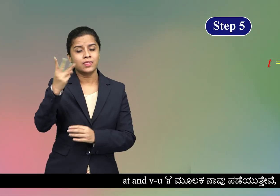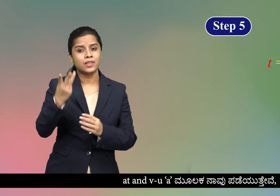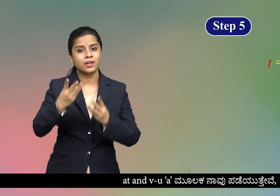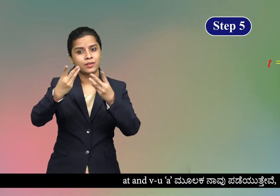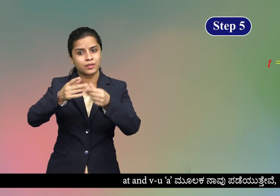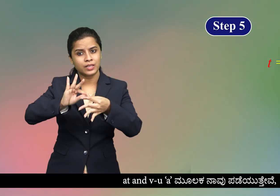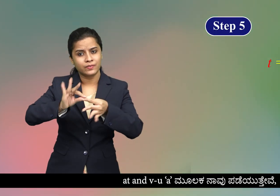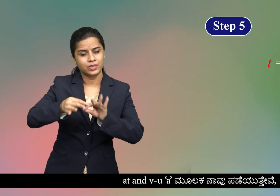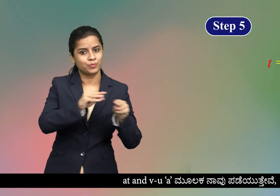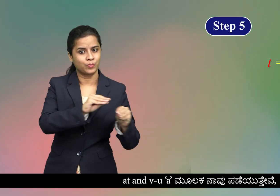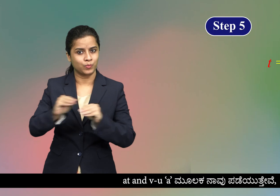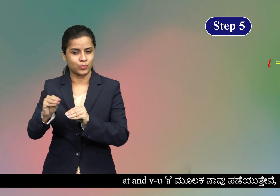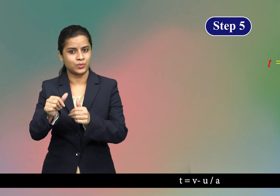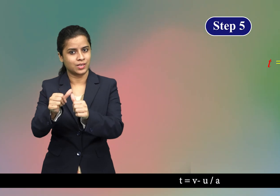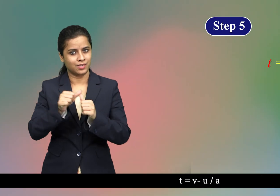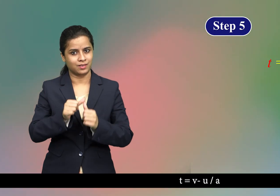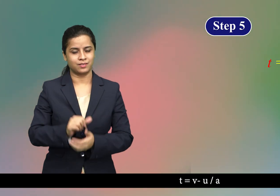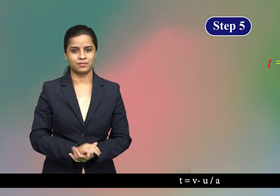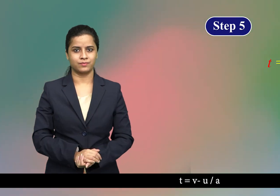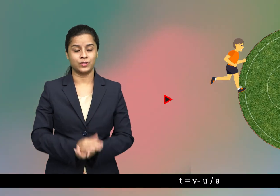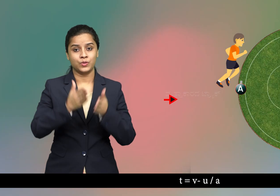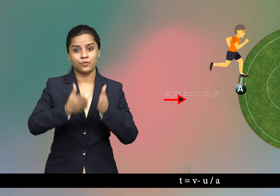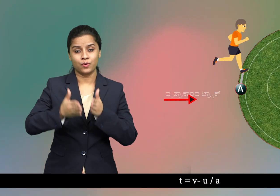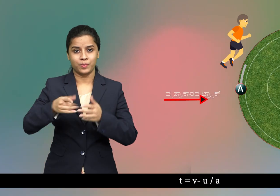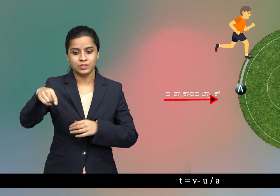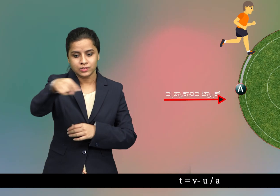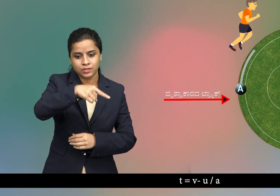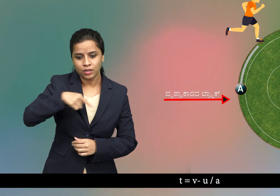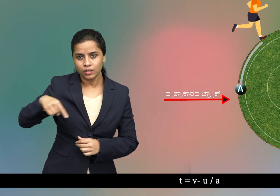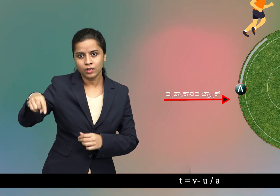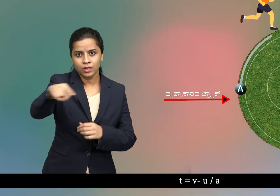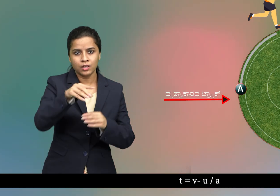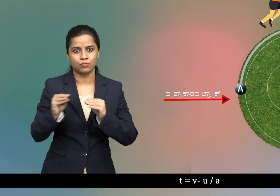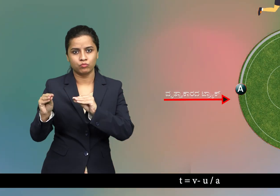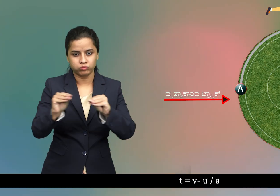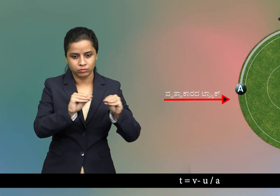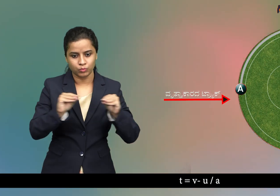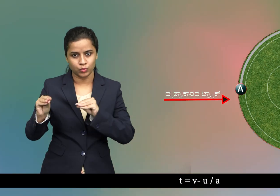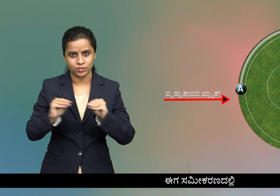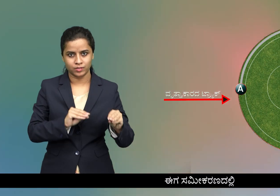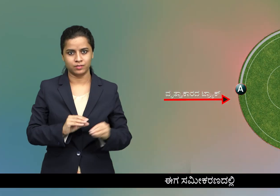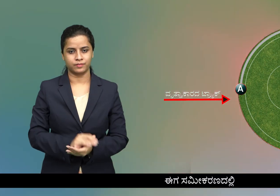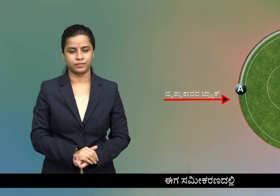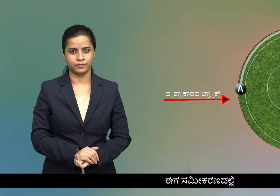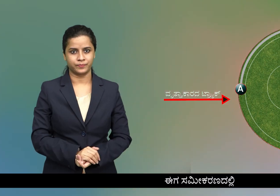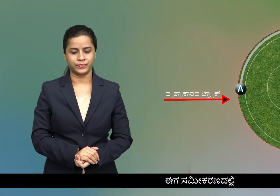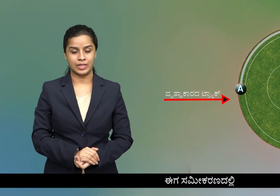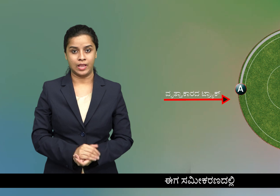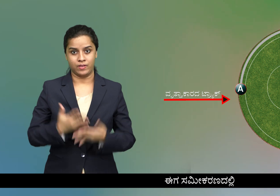ಮೂಲಕ ನಾವು ಪಡೆಯುತ್ತೇವೆ ಟಿ ಈಸ್ ಈಕ್ವಲ್ ಟು ವಿ ಮೈನಸ್ ಯು ಡಿವೈಡೆಡ್ ಬೈ ಎ. ಈಗ ಸಮೀಕರಣದಲ್ಲಿ